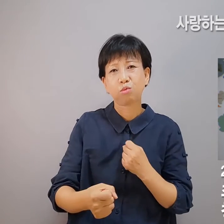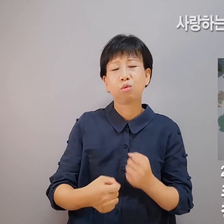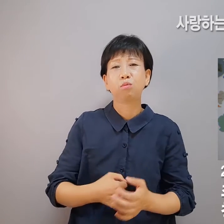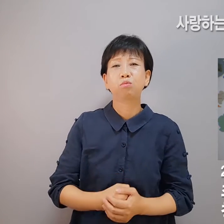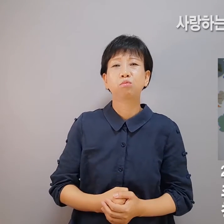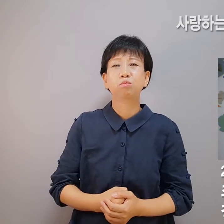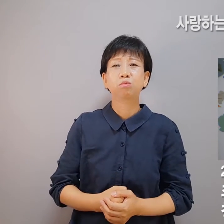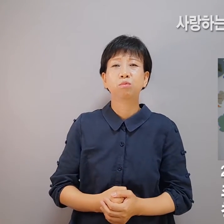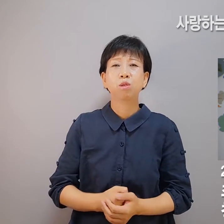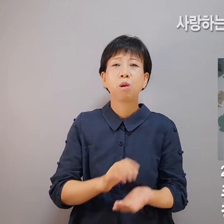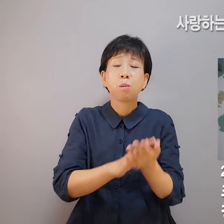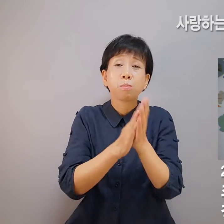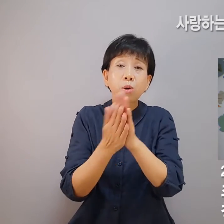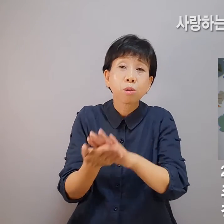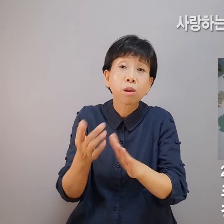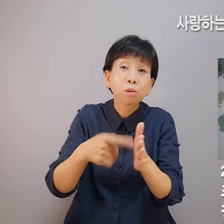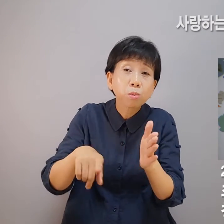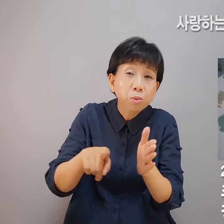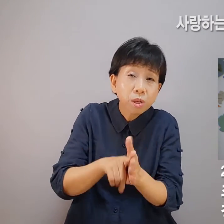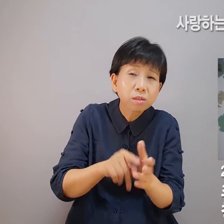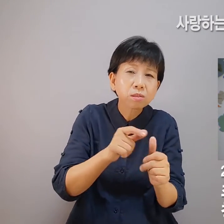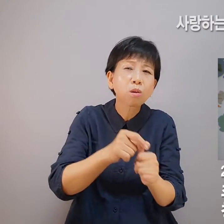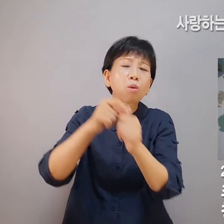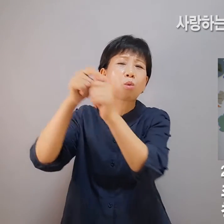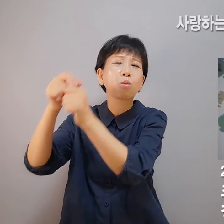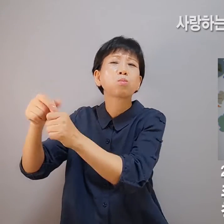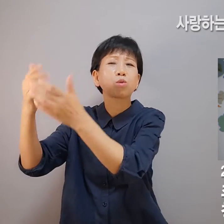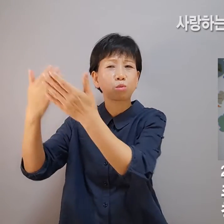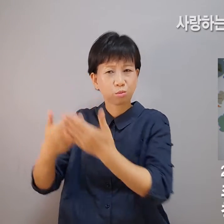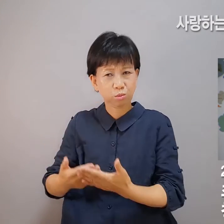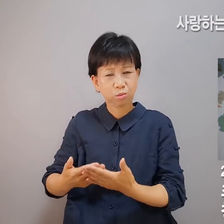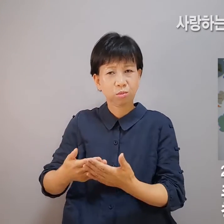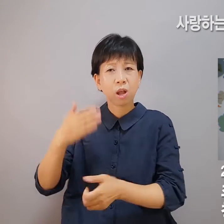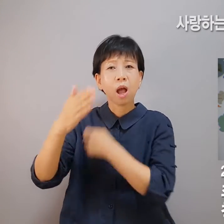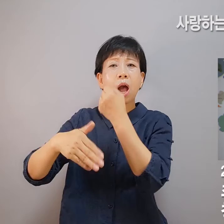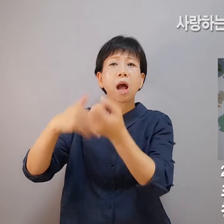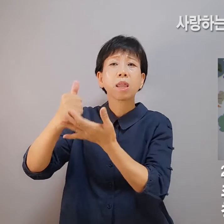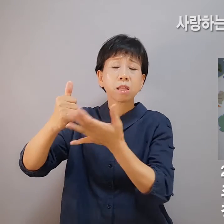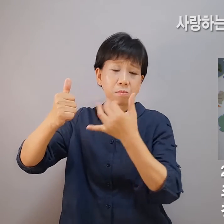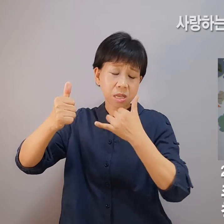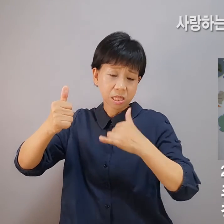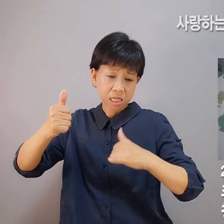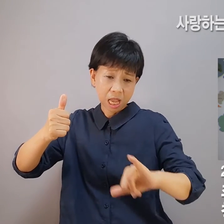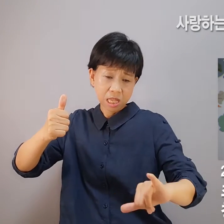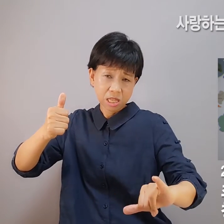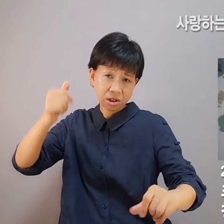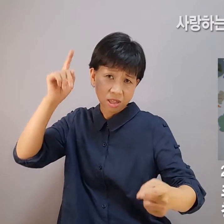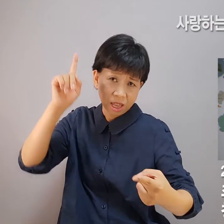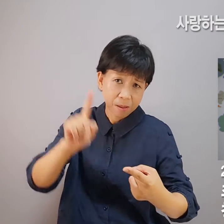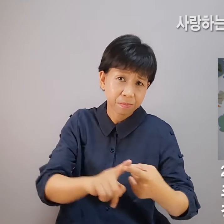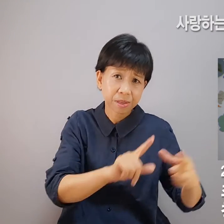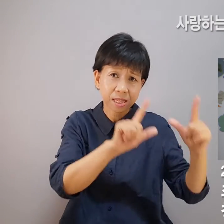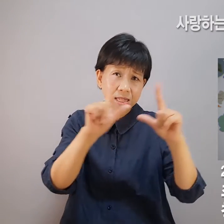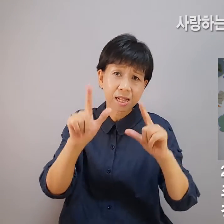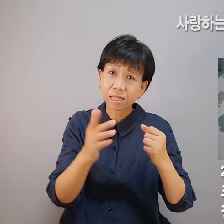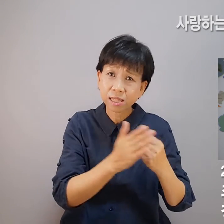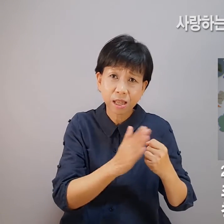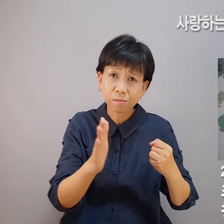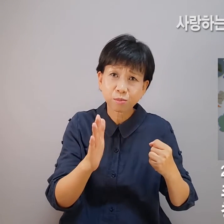변화되기 위하여 옮겨진 거죠. 누가 봐도 하나님의 자녀로 마땅히 살고 있기 때문에 그런 것이